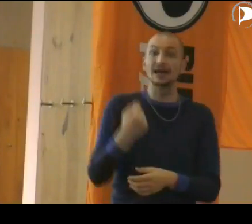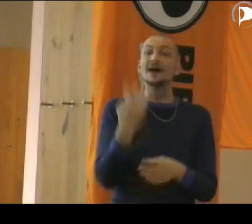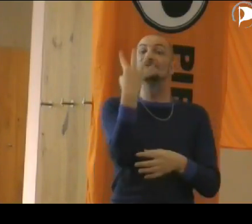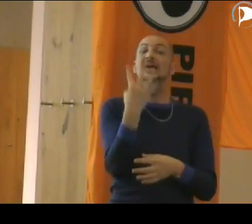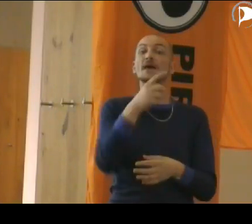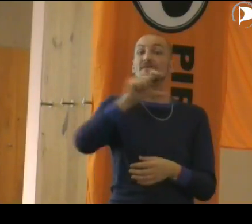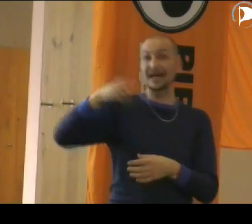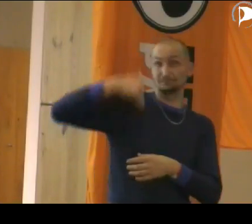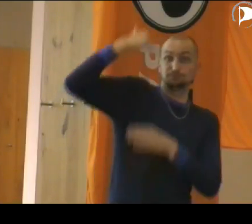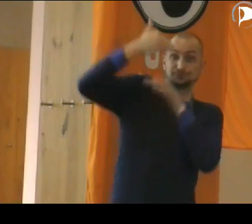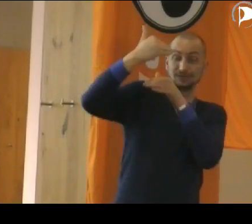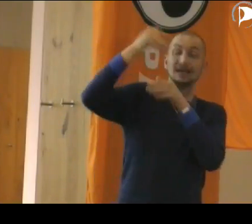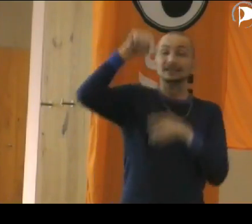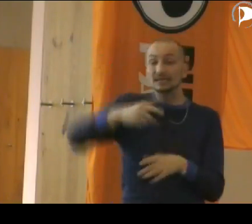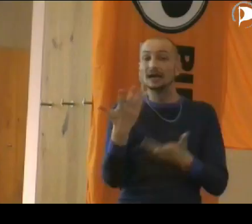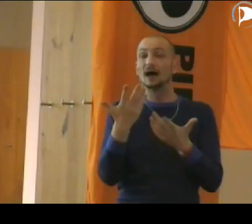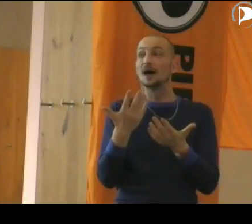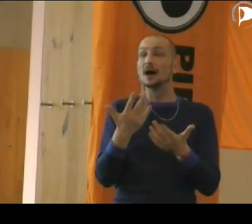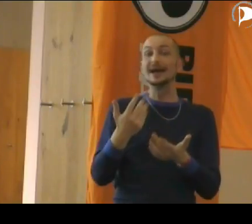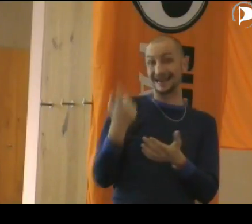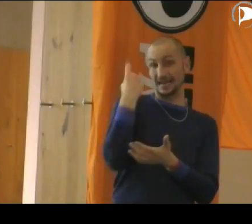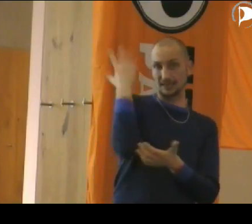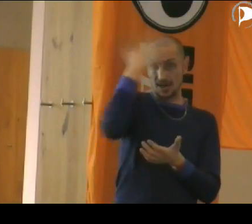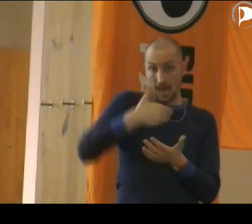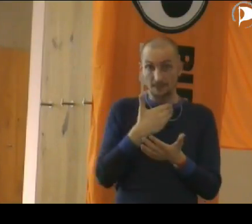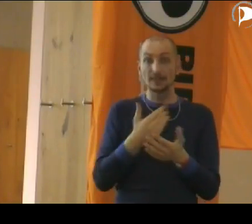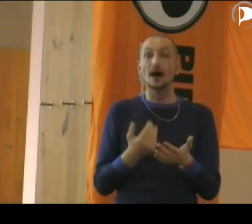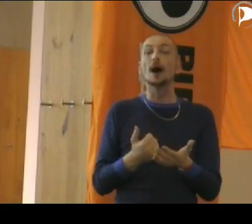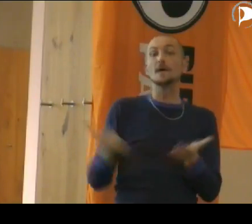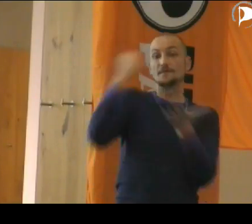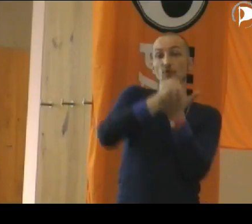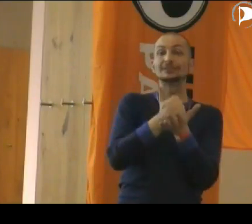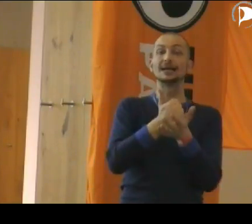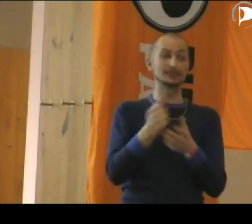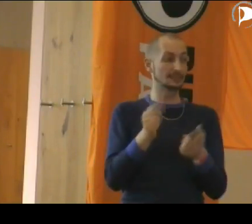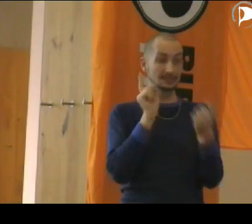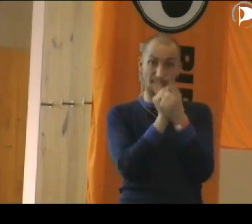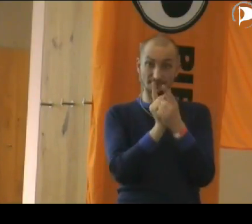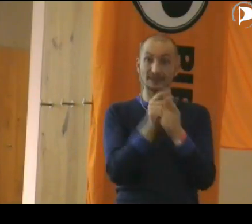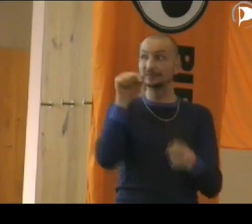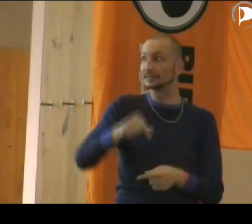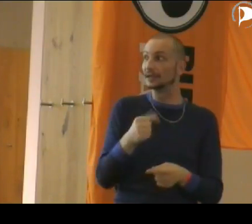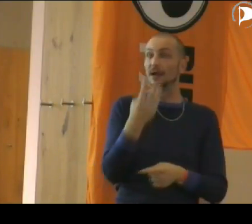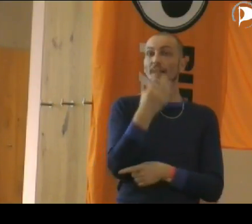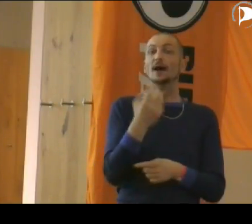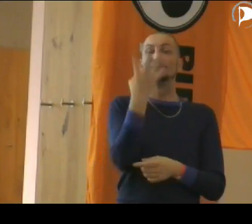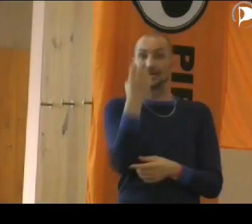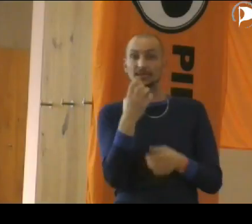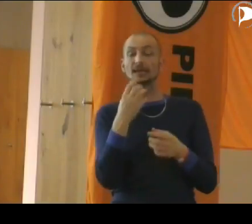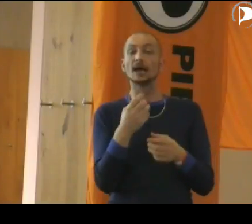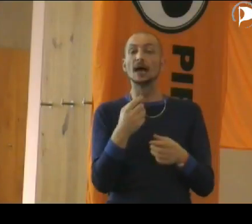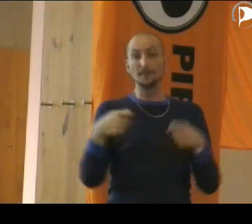wir haben die vier stücke hat gestern abend in der vorstand 17 3 146 mitglieder gehabt zurzeit wieder berlin-wahl wahren strahl ist